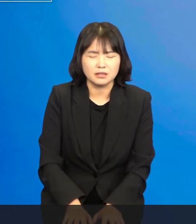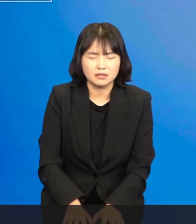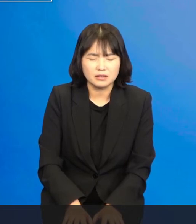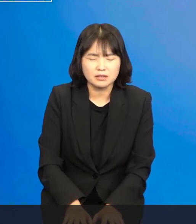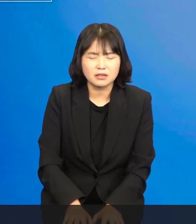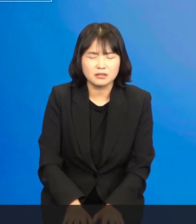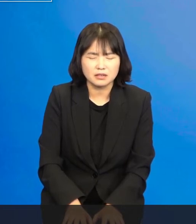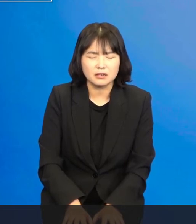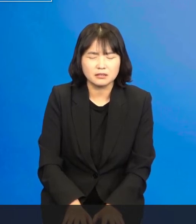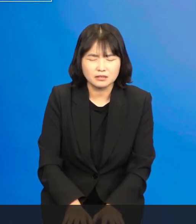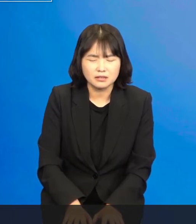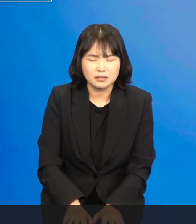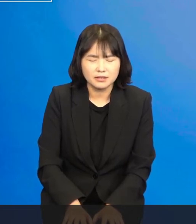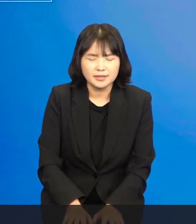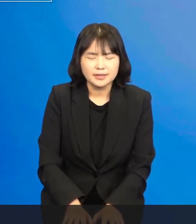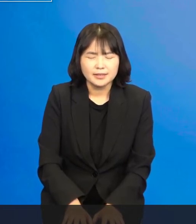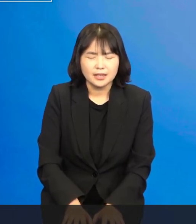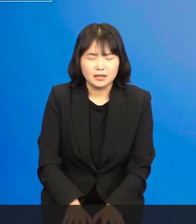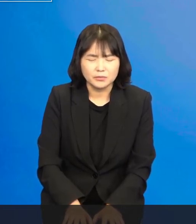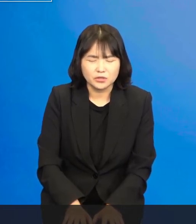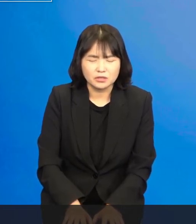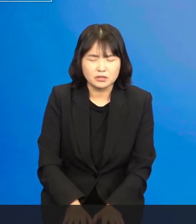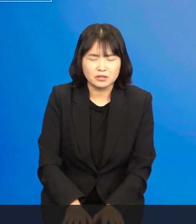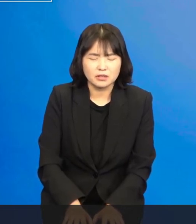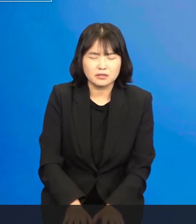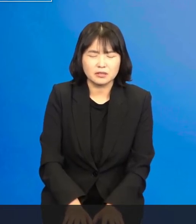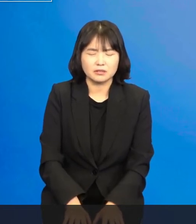가운데 주시옵소서.